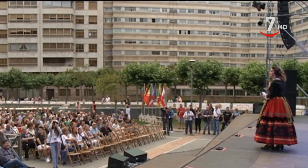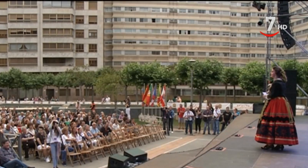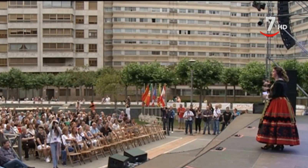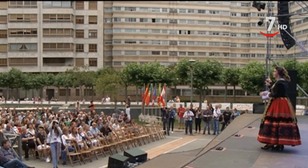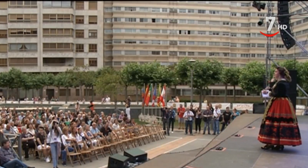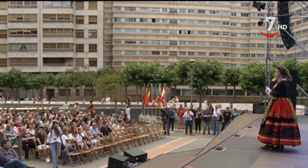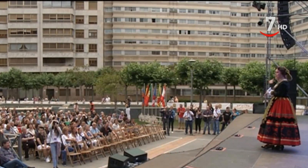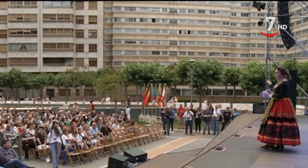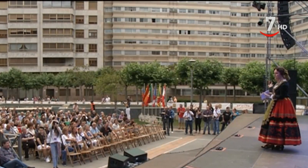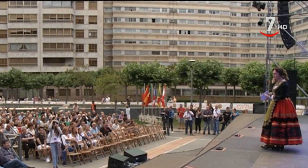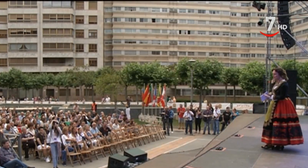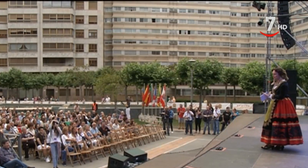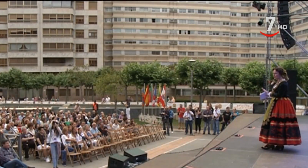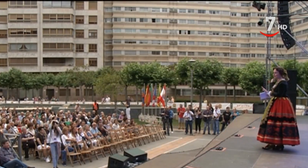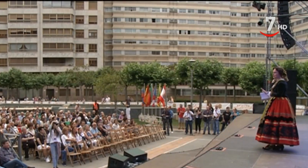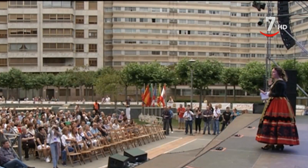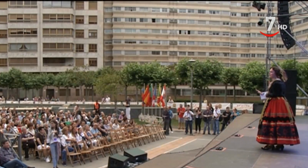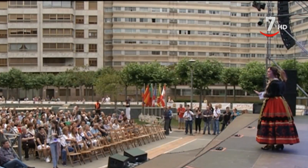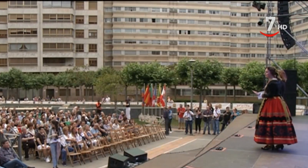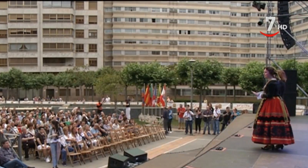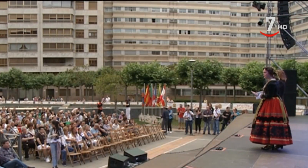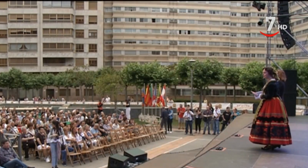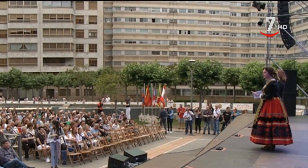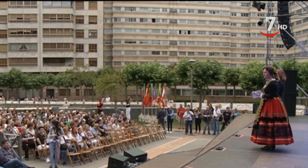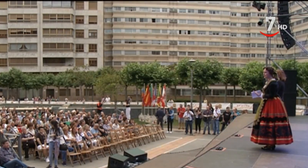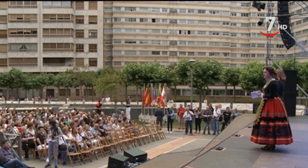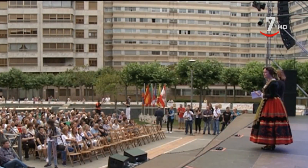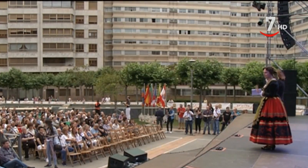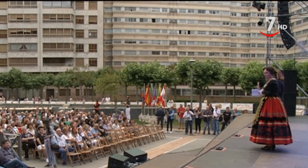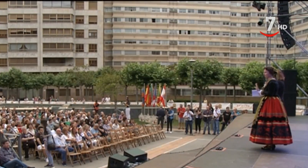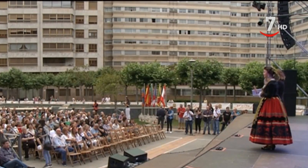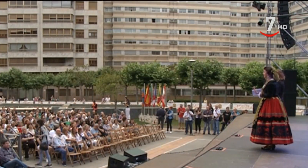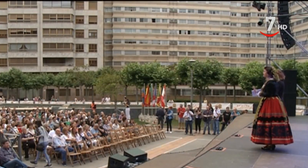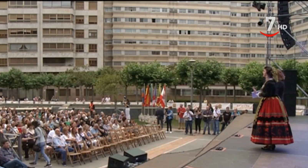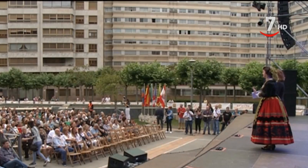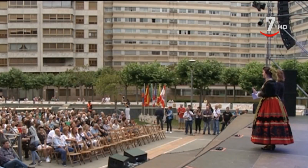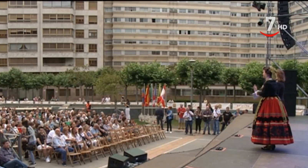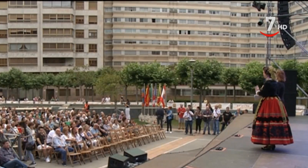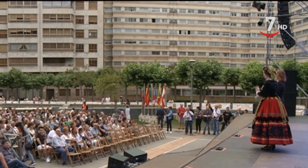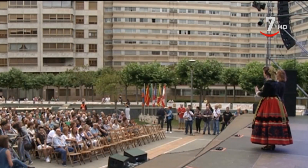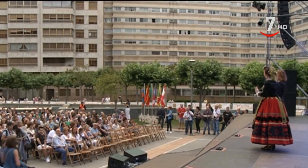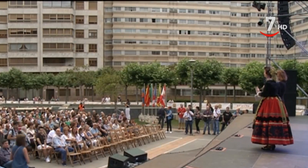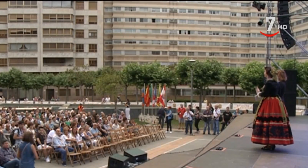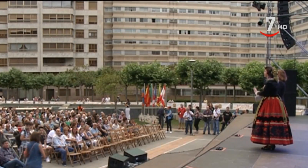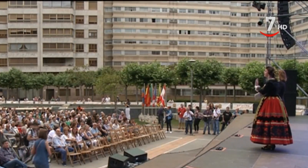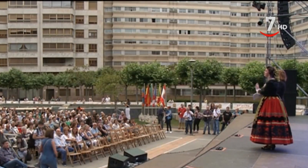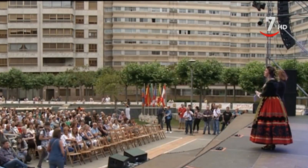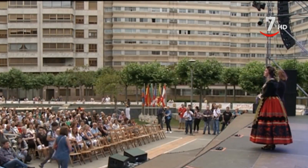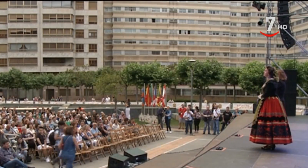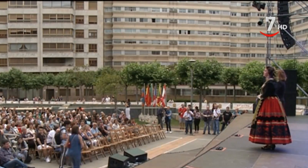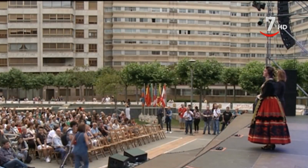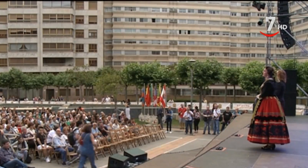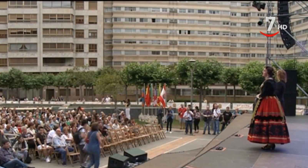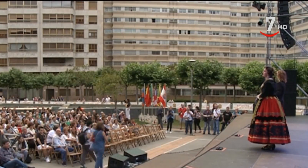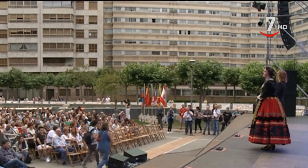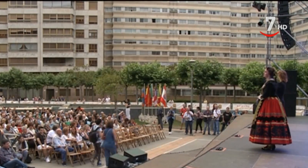va a aguantar y yo por lo menos no lo siento, pero creo que no hace tanto frío como otros días, ¿no? Da esa impresión, así que fenomenal. Vamos